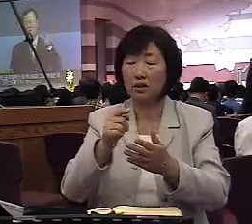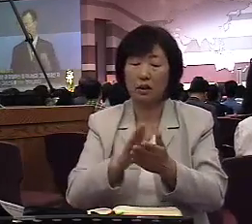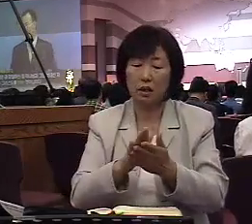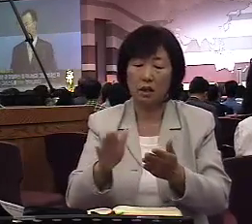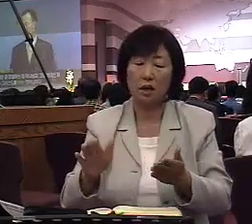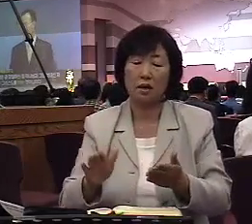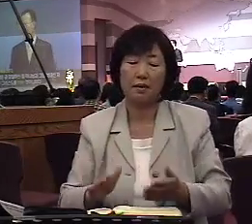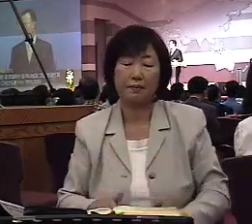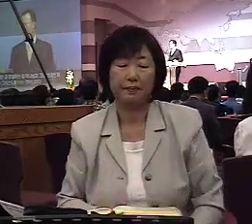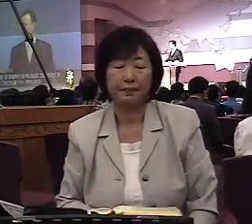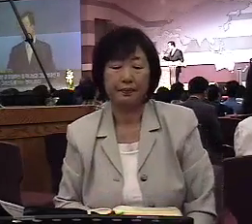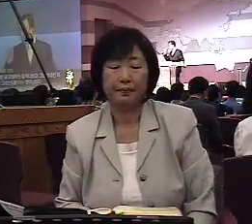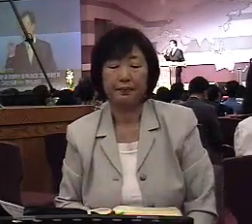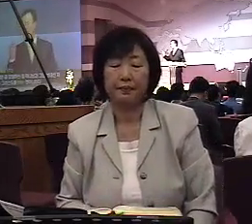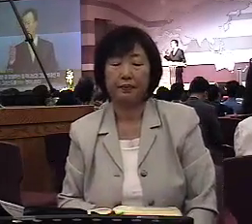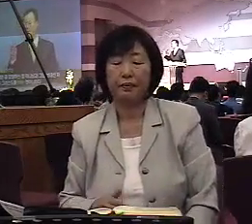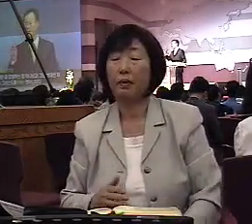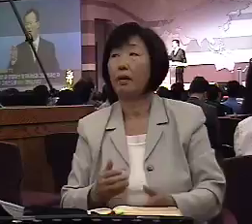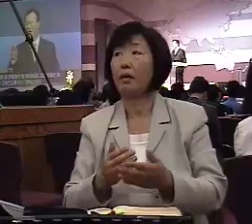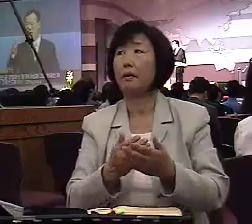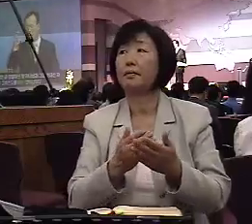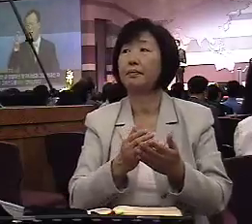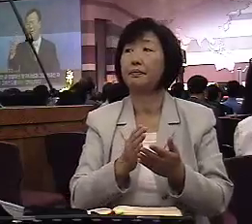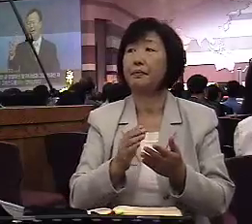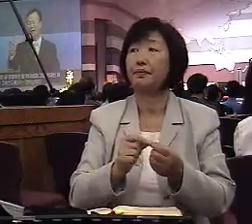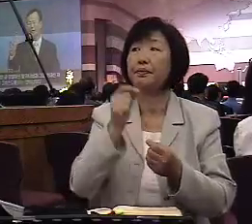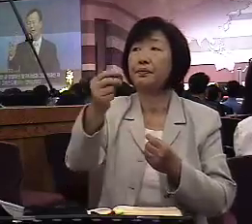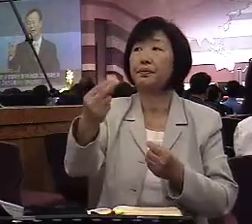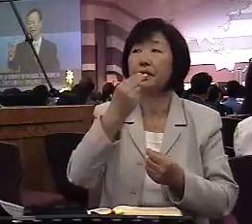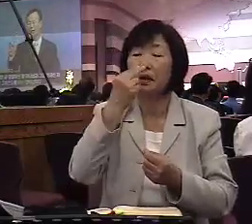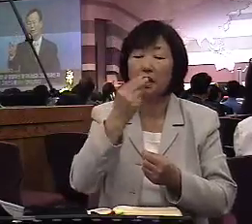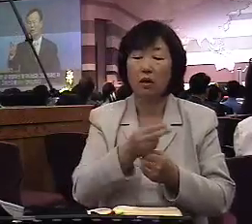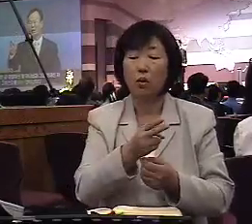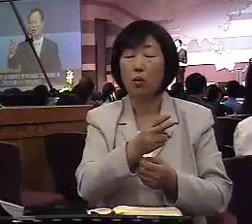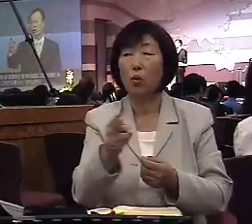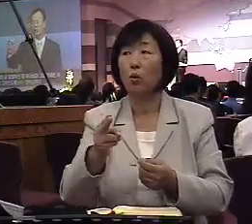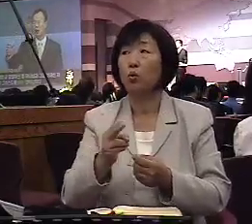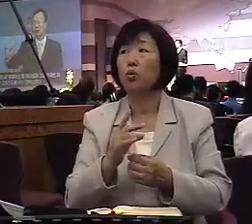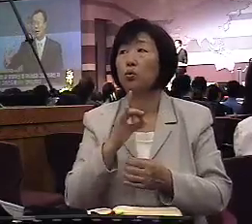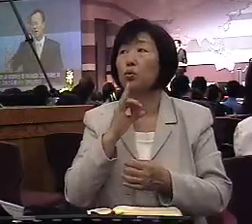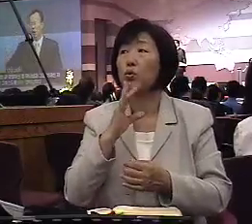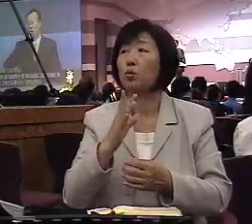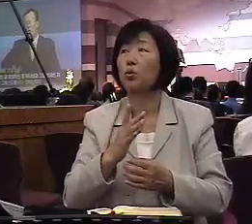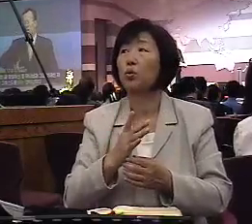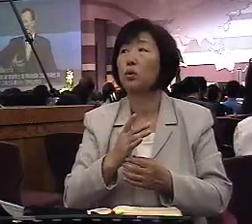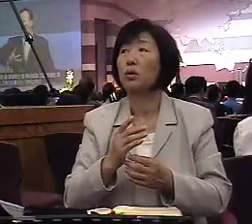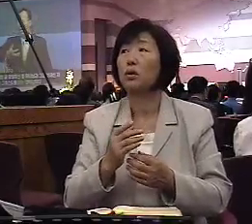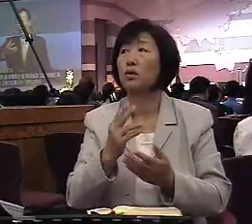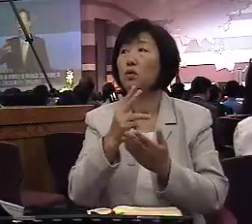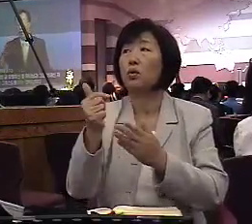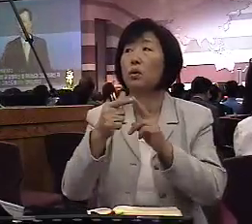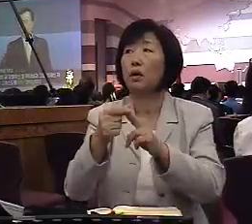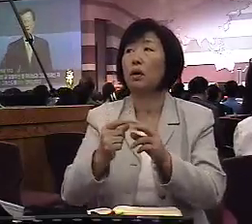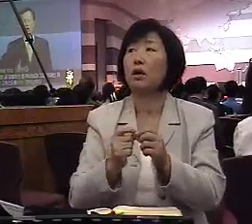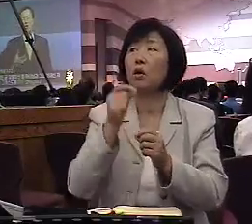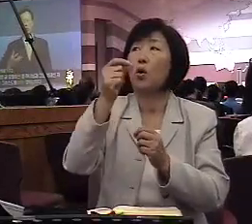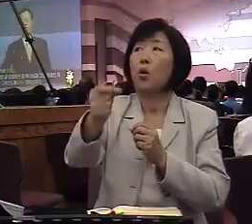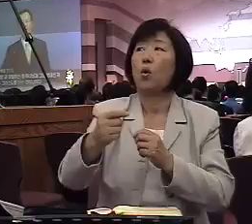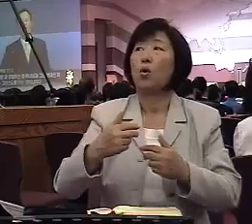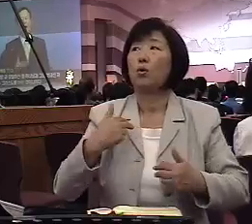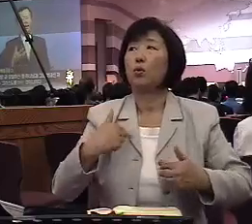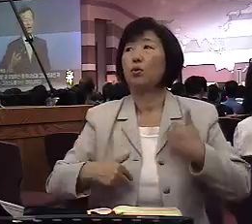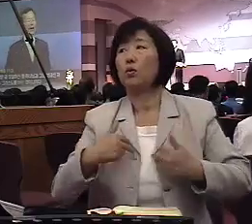아는 것이니이다. 여러분, 보셨나요? 영생이란 우리가 주님과 함께 영원히 누릴 수